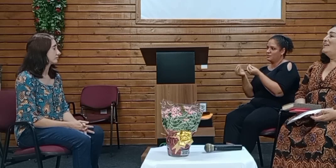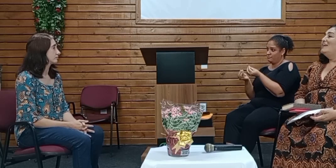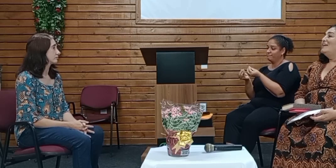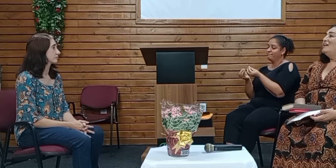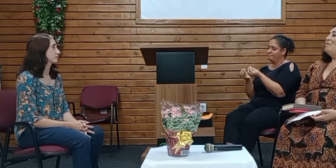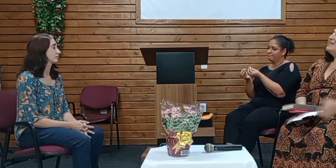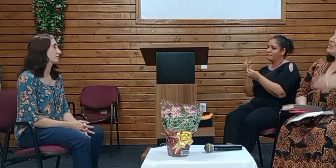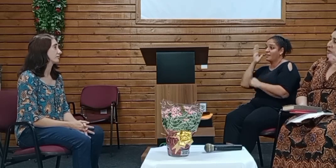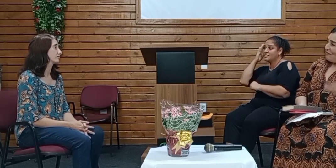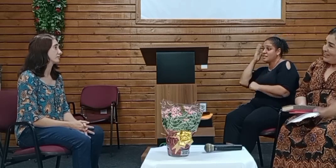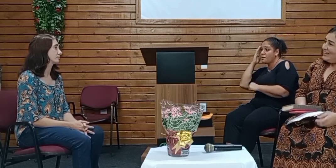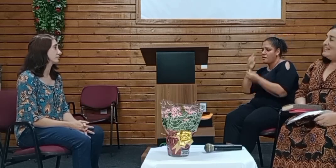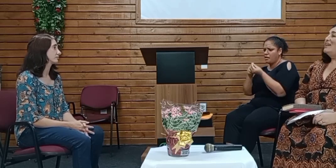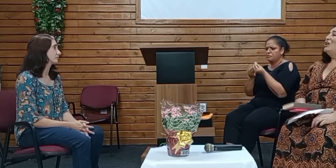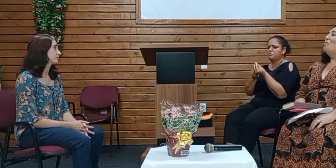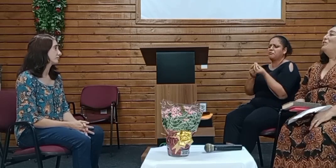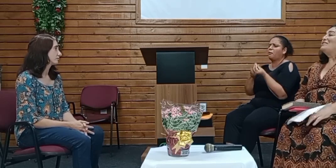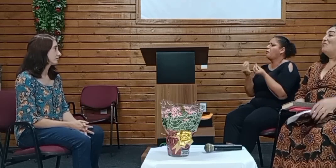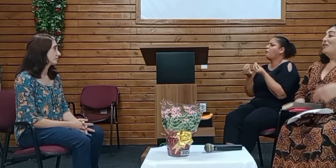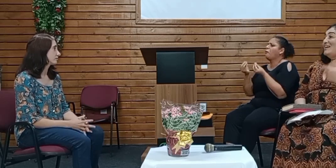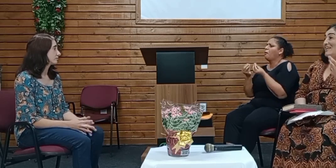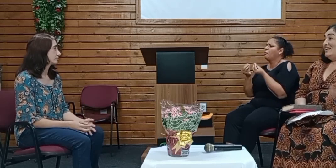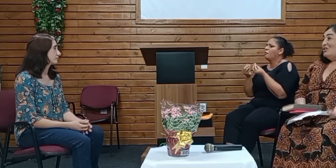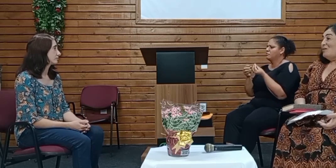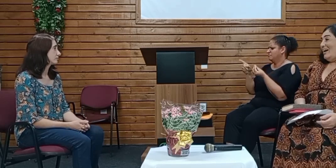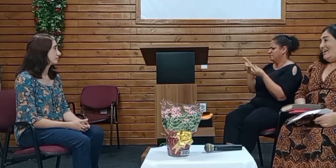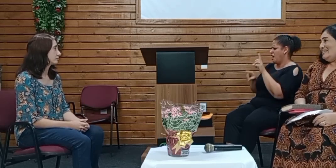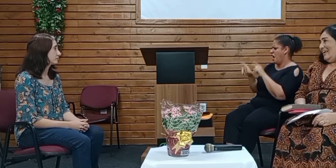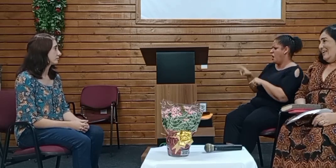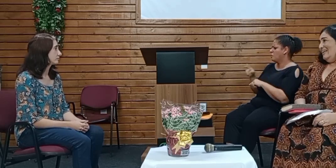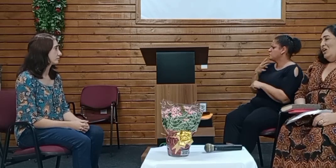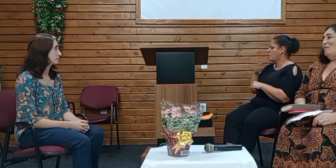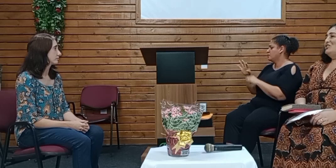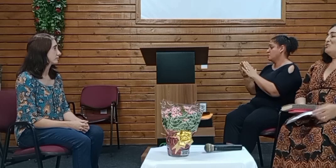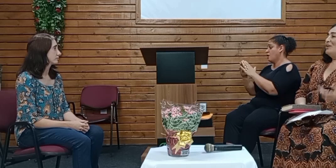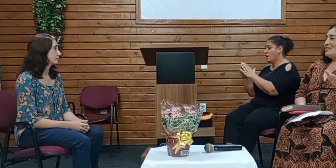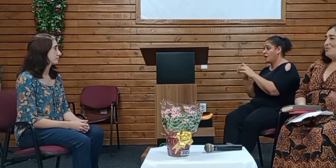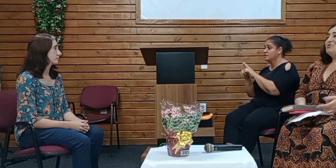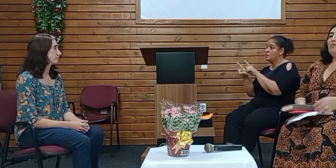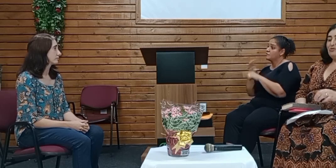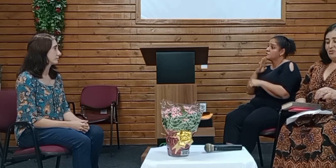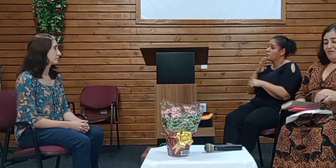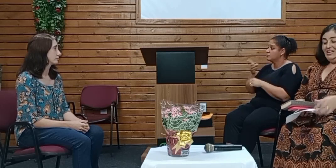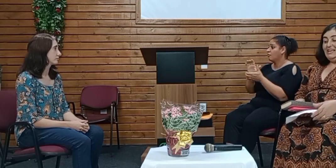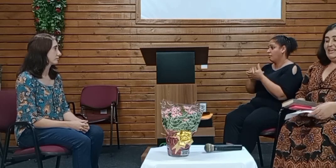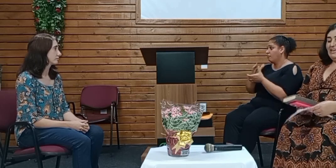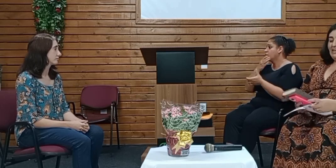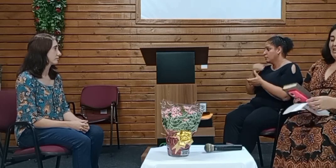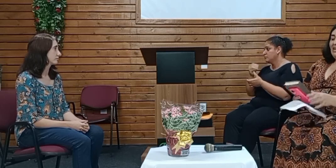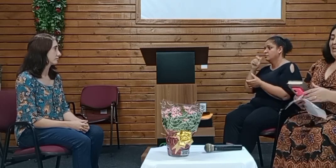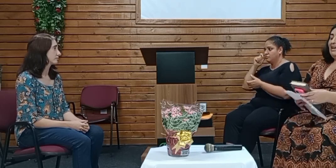saber mais da tua vida. Muitas não conhecem ainda a tua casa, né? Mas a gente conhece teu esposo, tua